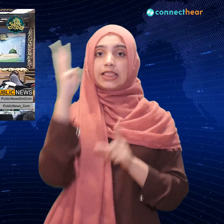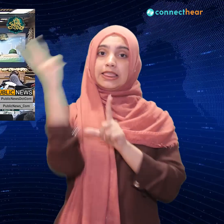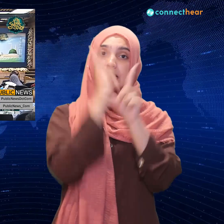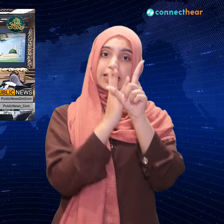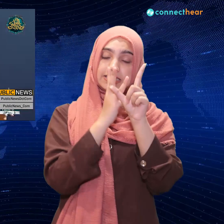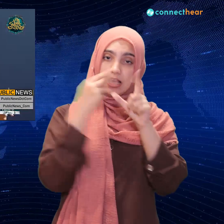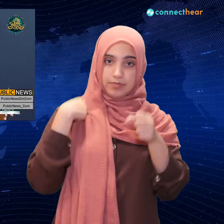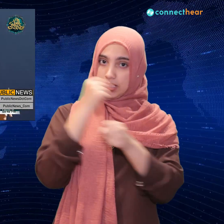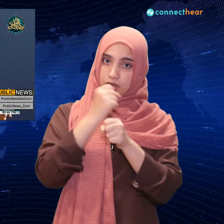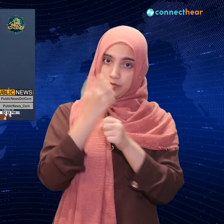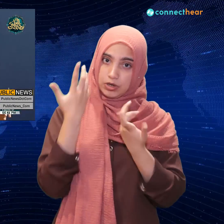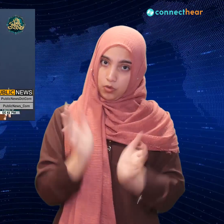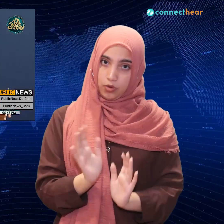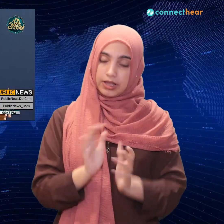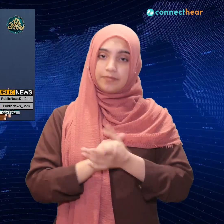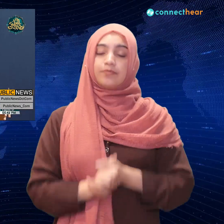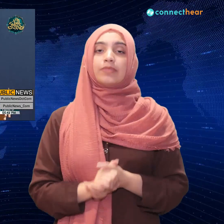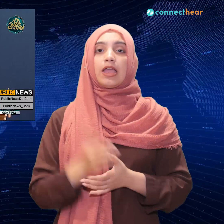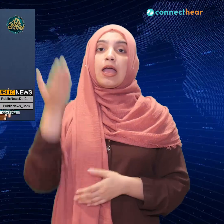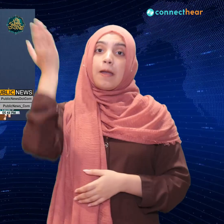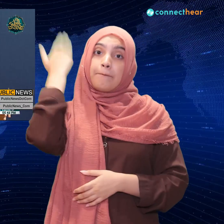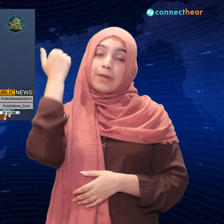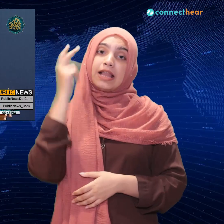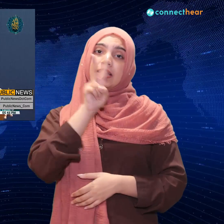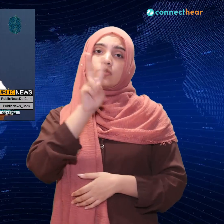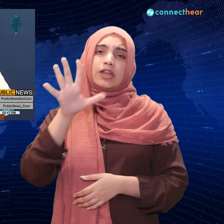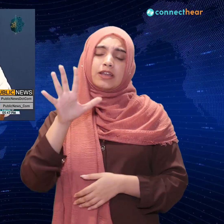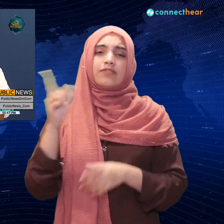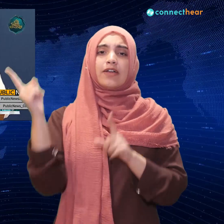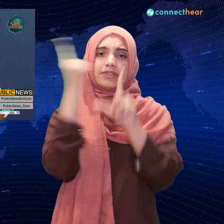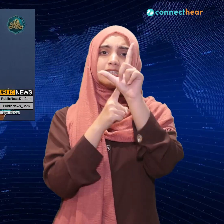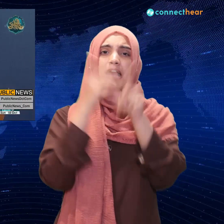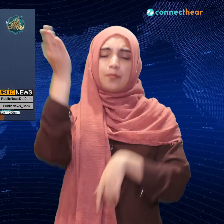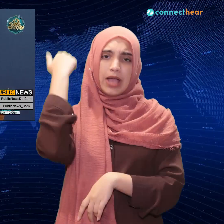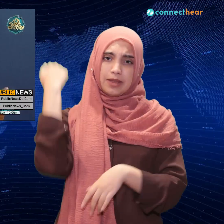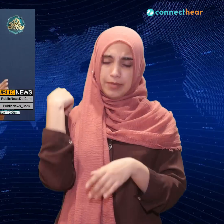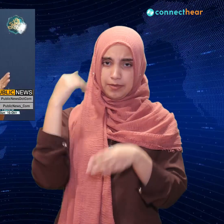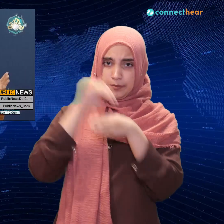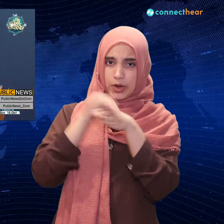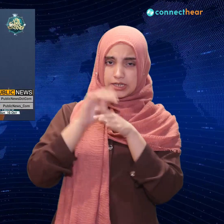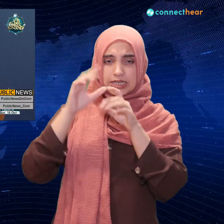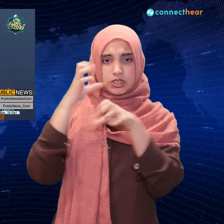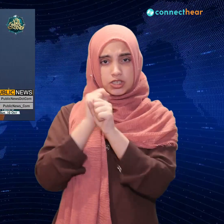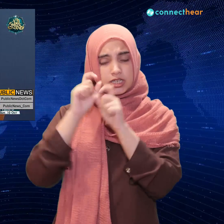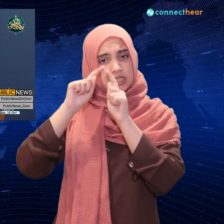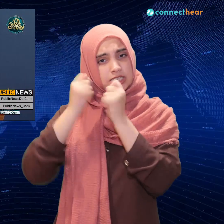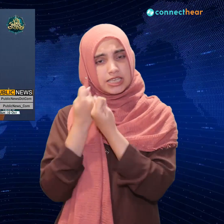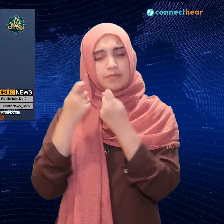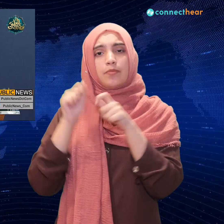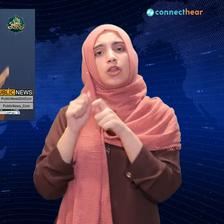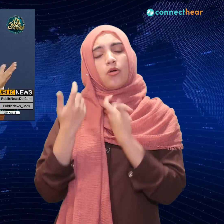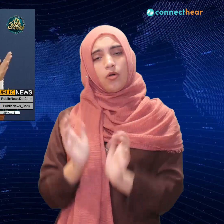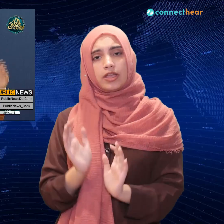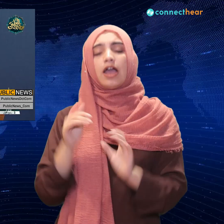میری تو پہلے سے جب ہم نے پارٹی بنائی 25 سال پہلے تو میرے میں تو کوئی شک نہیں تھا کہ پاکستان ایک بڑی خواب کا نام تھا،